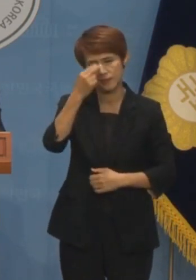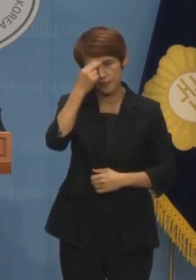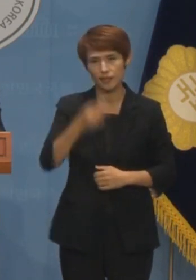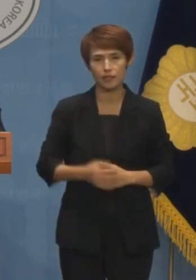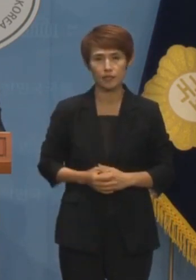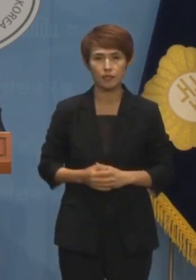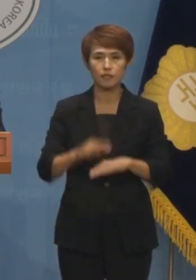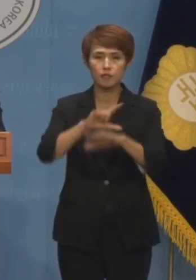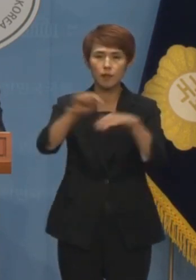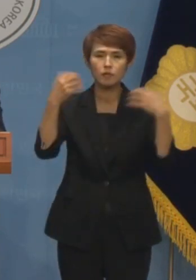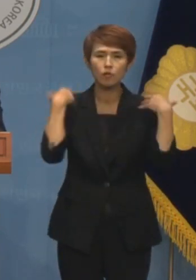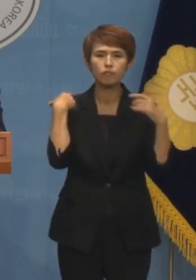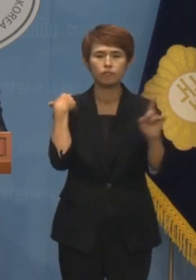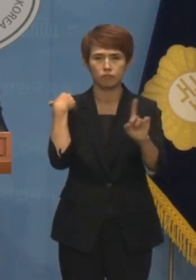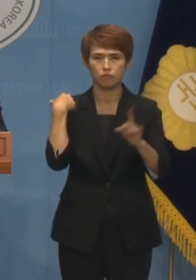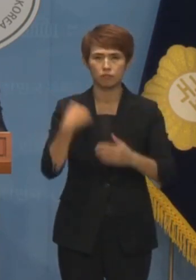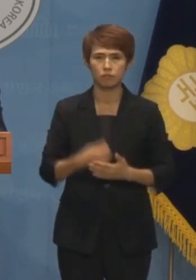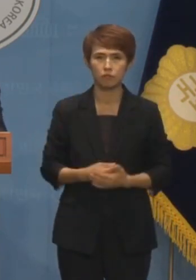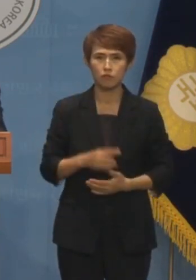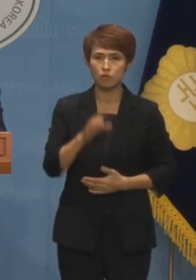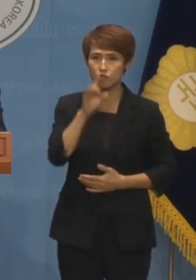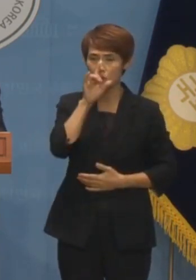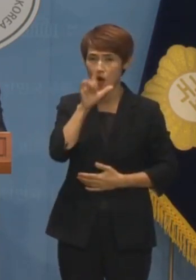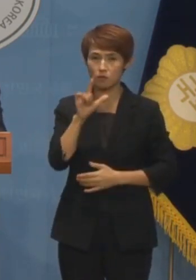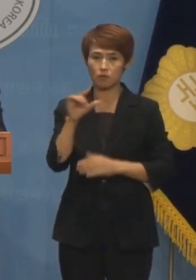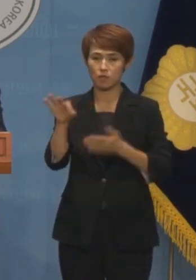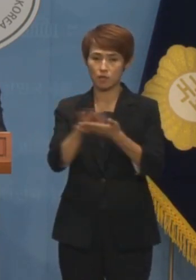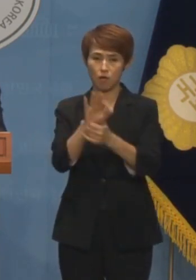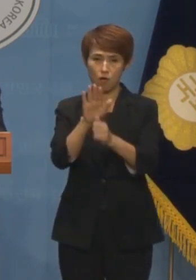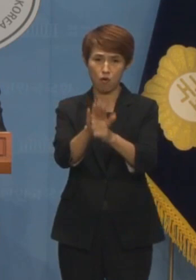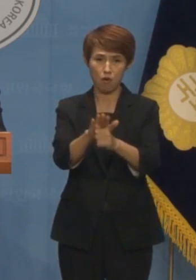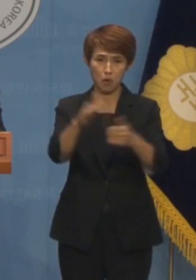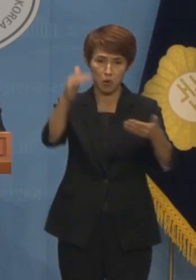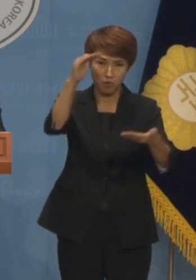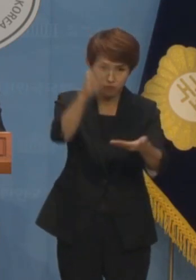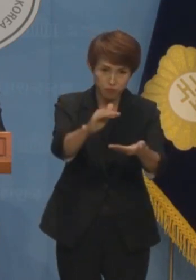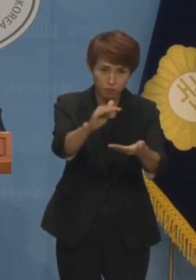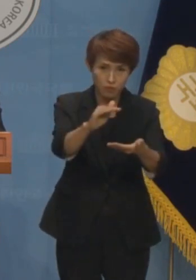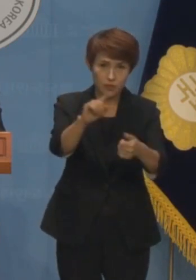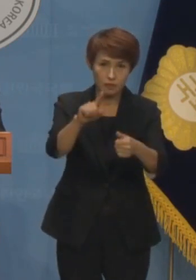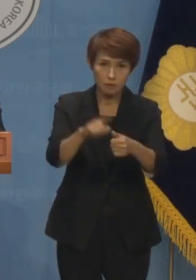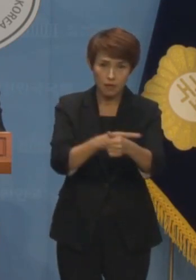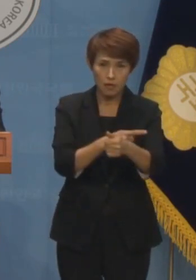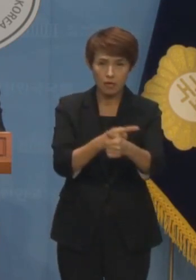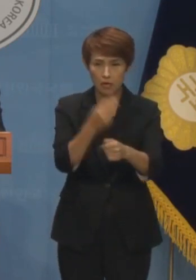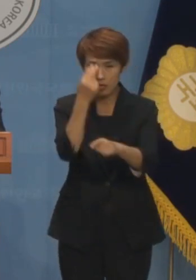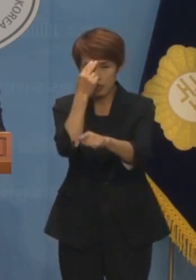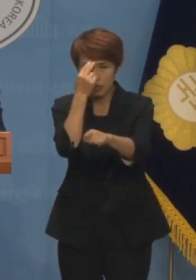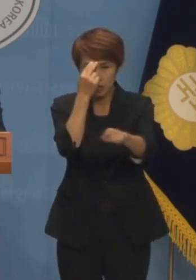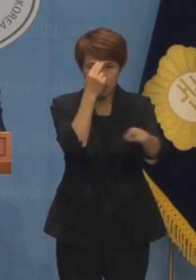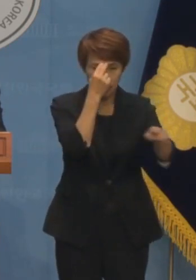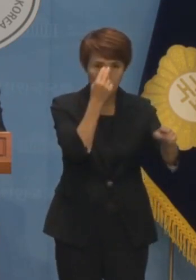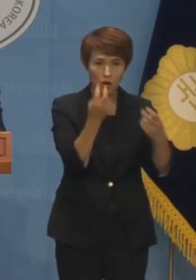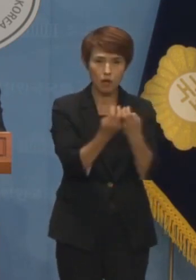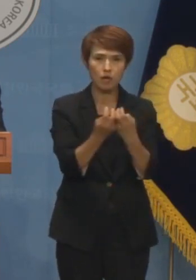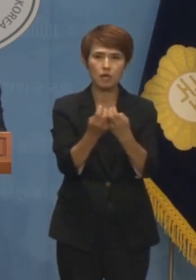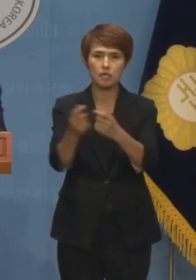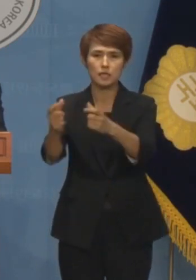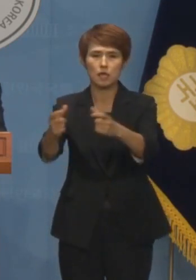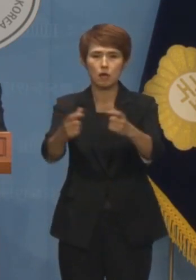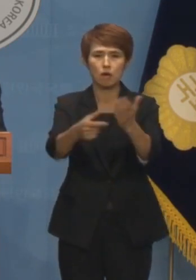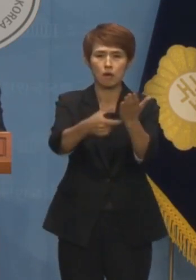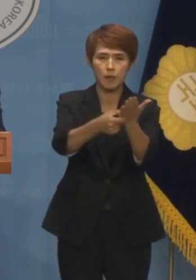상황은 어떻습니까? 중앙정부의 재정 지원이 대폭 줄자 자체 재원이 열악한 지방정부에서 지역화폐